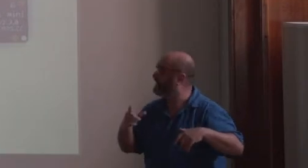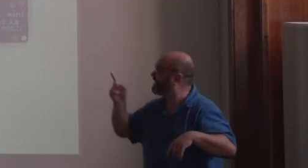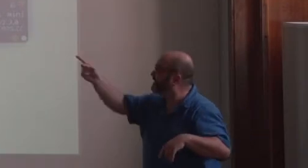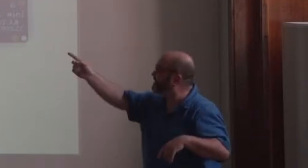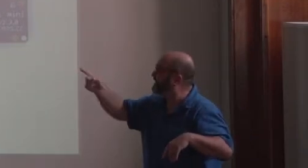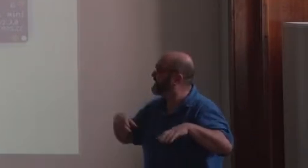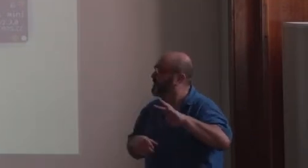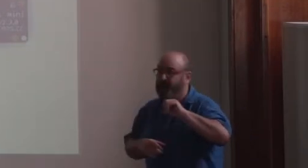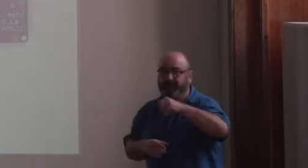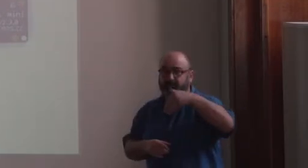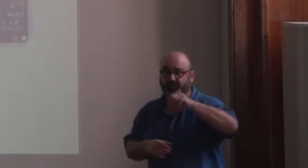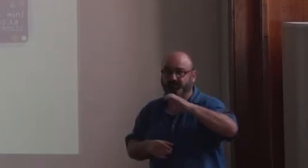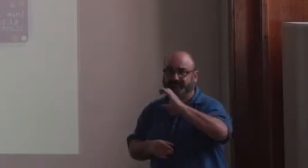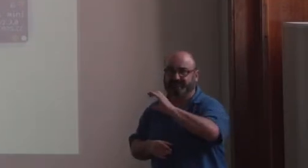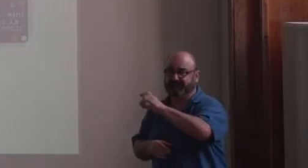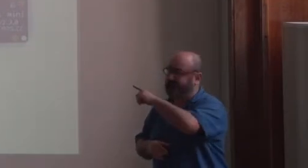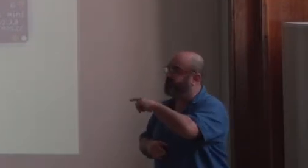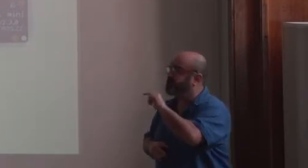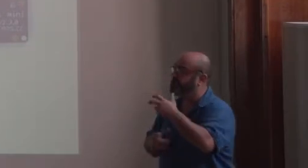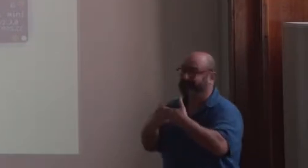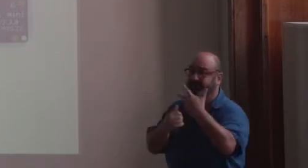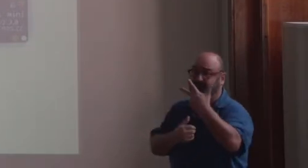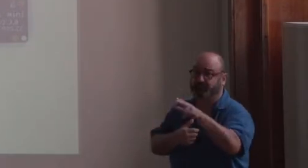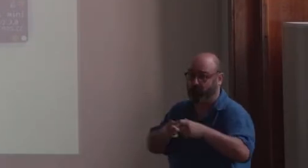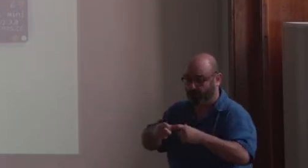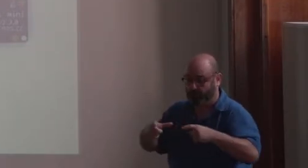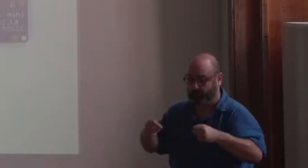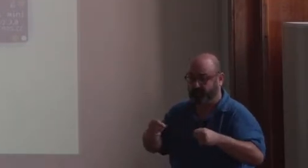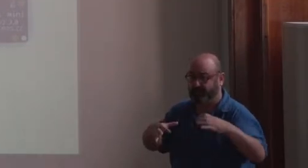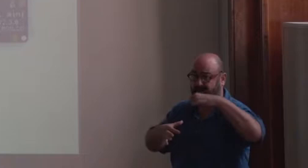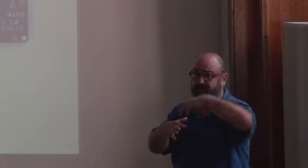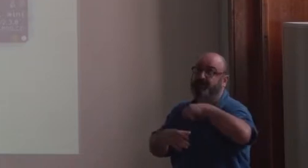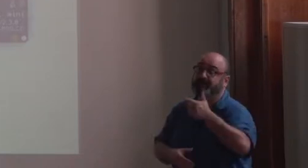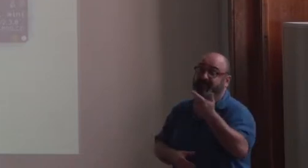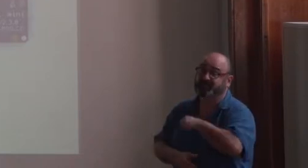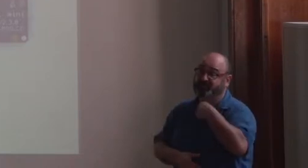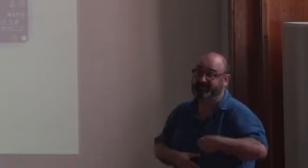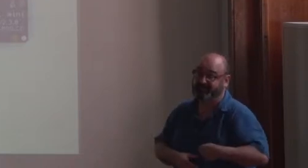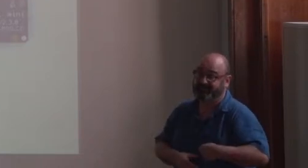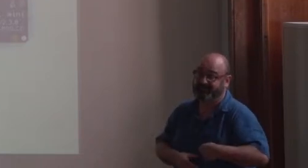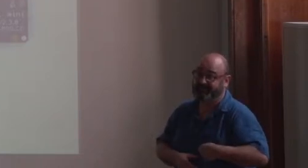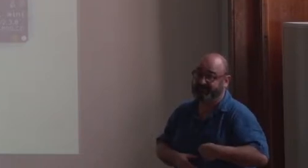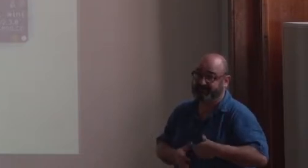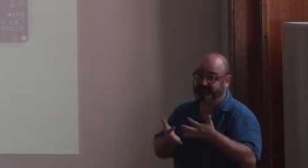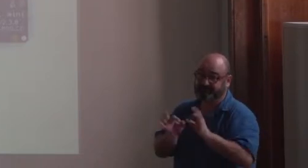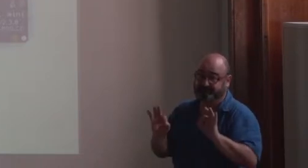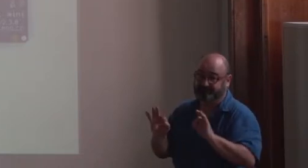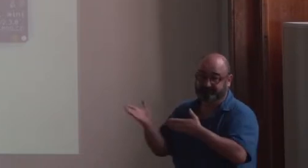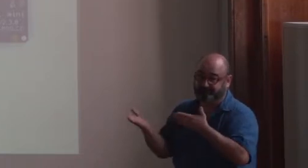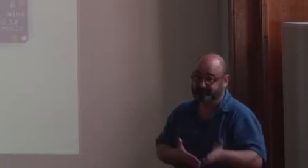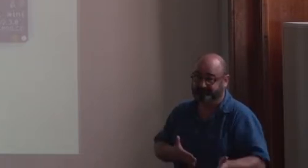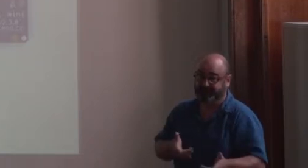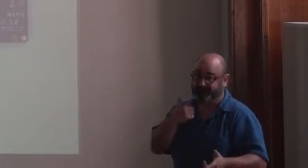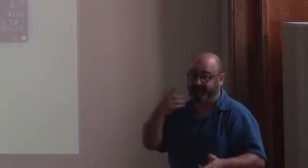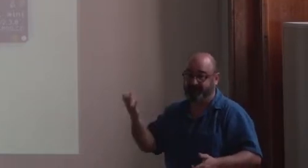wimos.cc. Il y a cette carte-ci qui coûte 3 euros. Comme c'est la Chine, ben, les transports sont gratuits, donc les